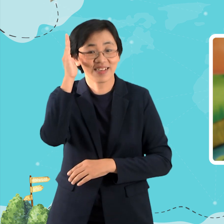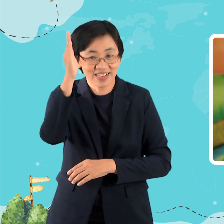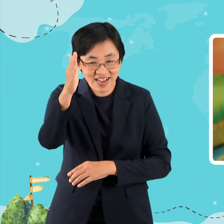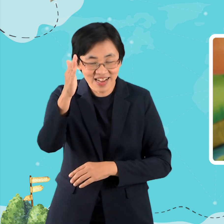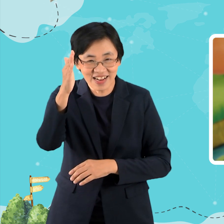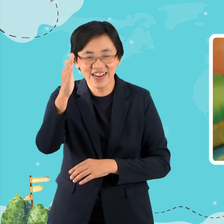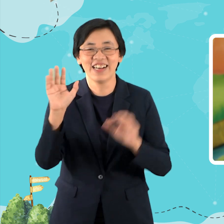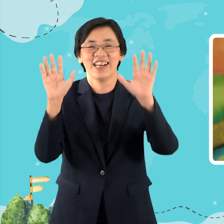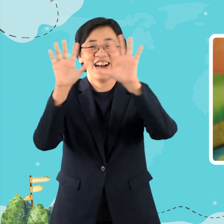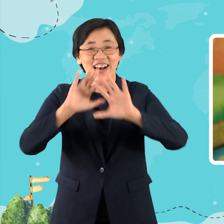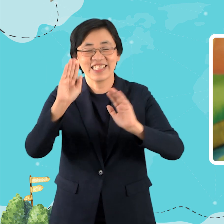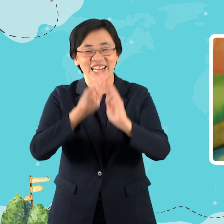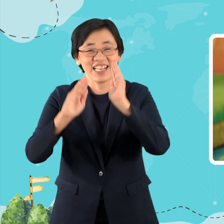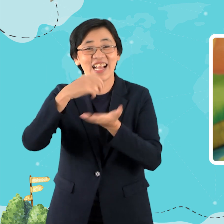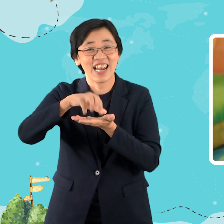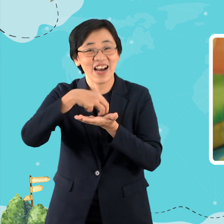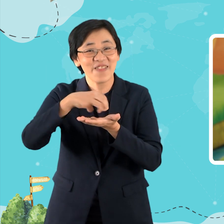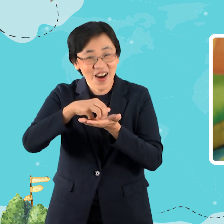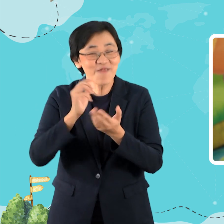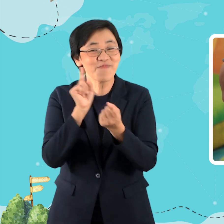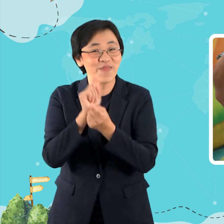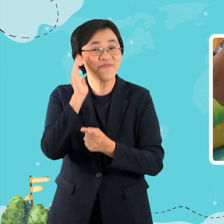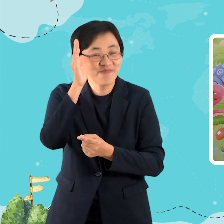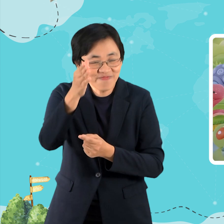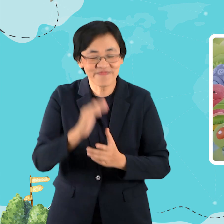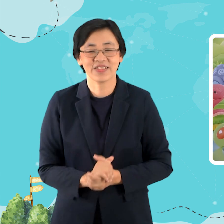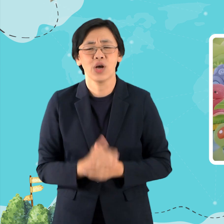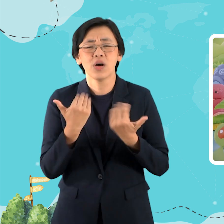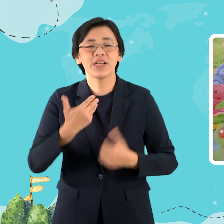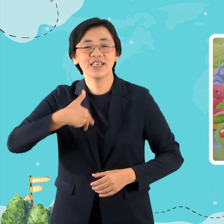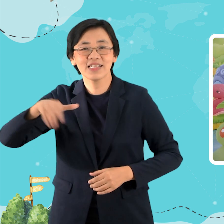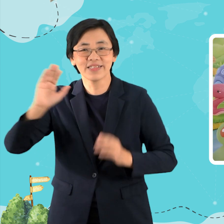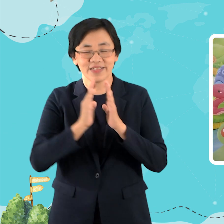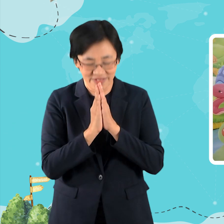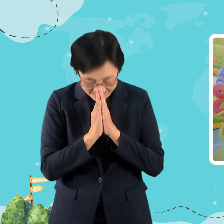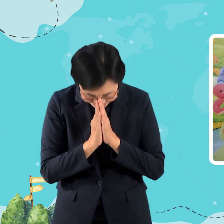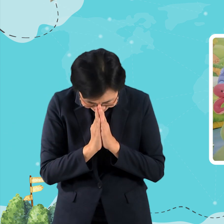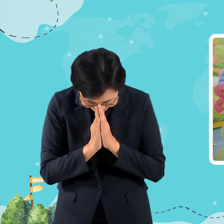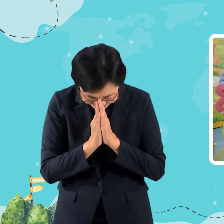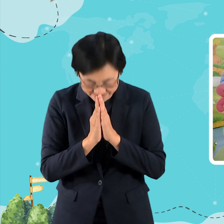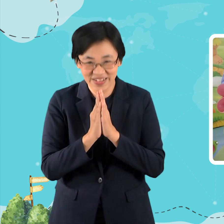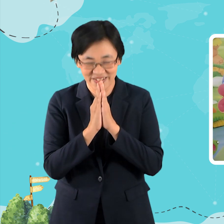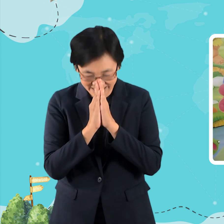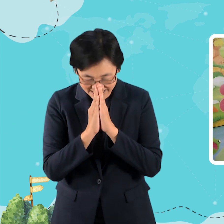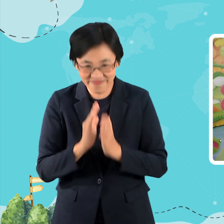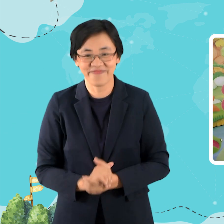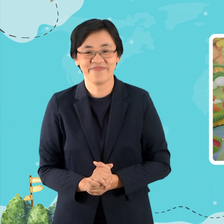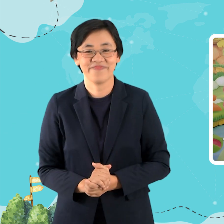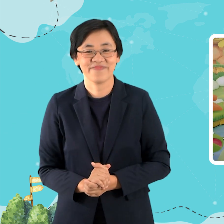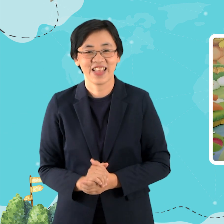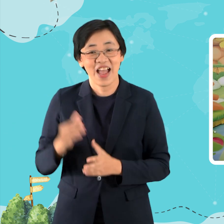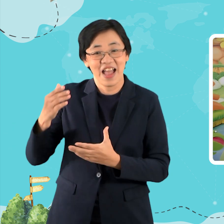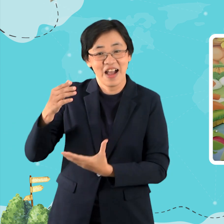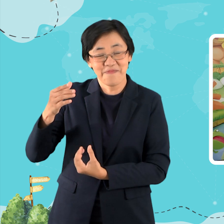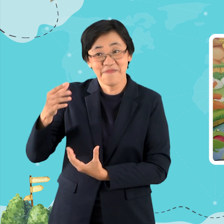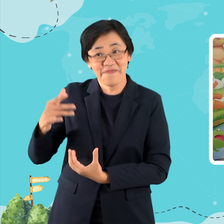ราวหน้ากับรายการนิทานอาเซียน วันนี้ลากันไปแล้วครับสวัสดีครับ สวัสดีจ้า โชว์หน่อยโชว์หน่อย